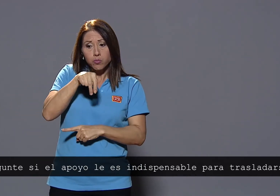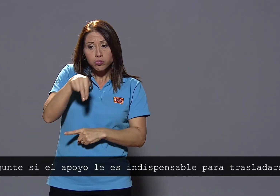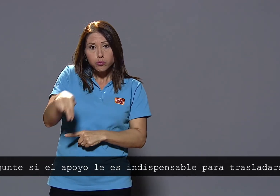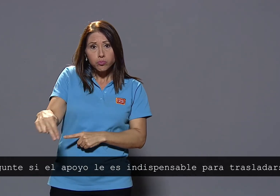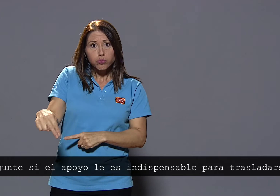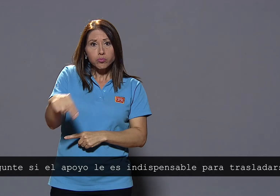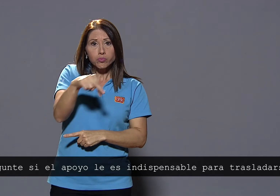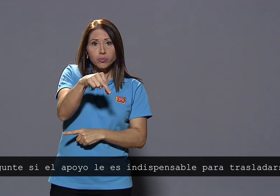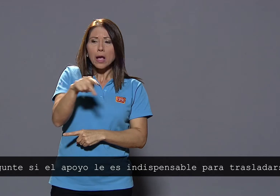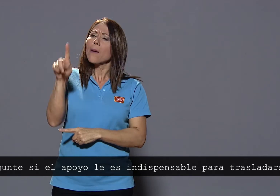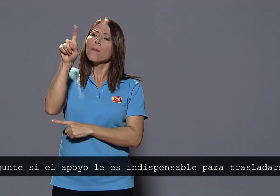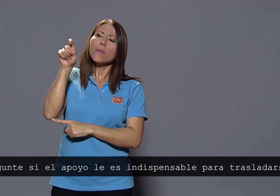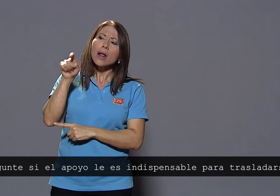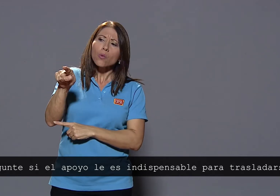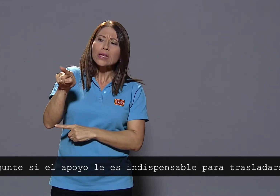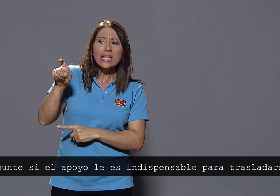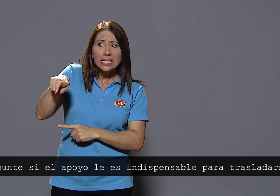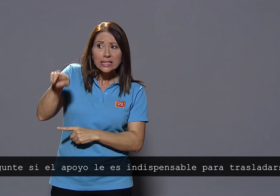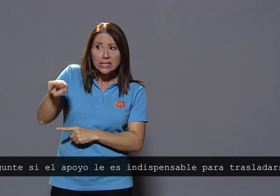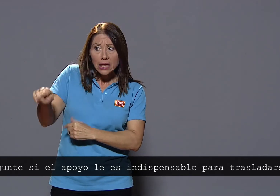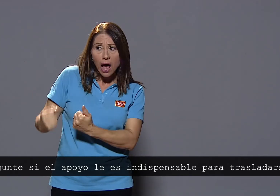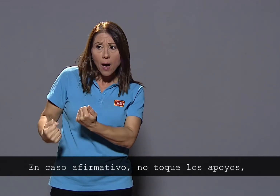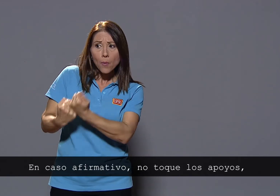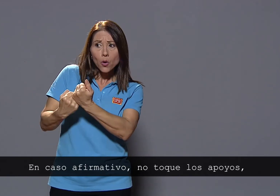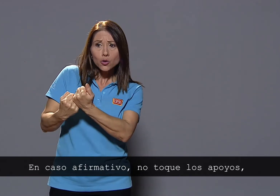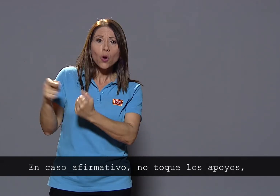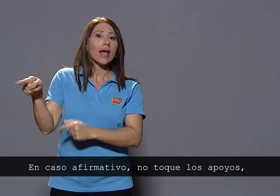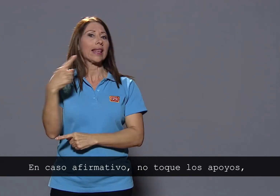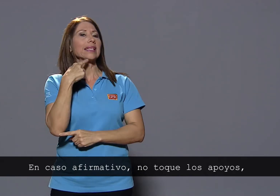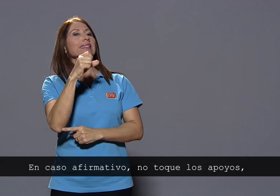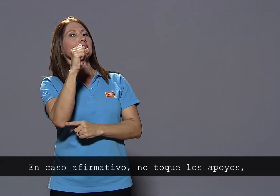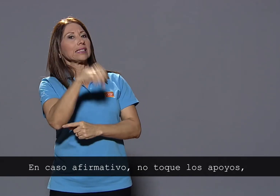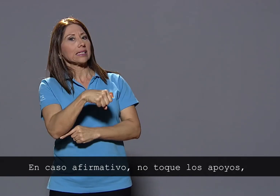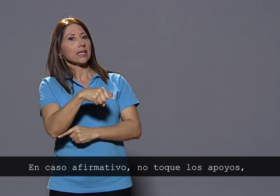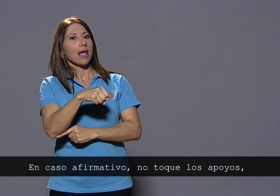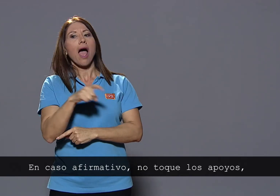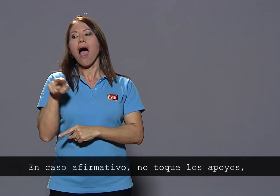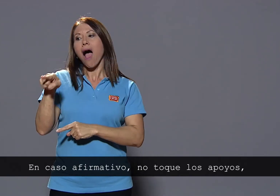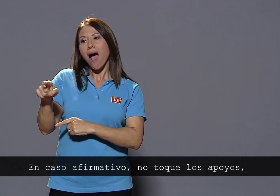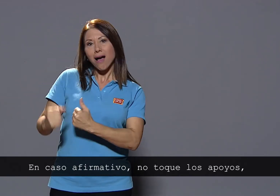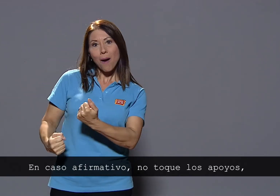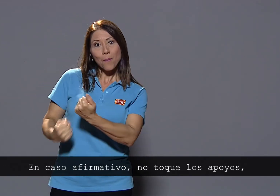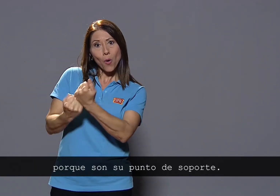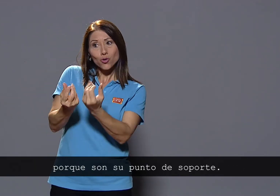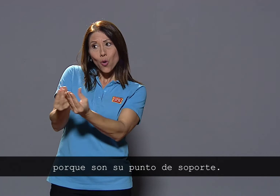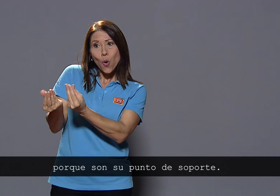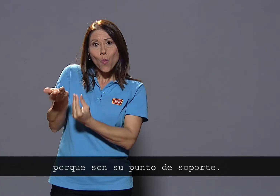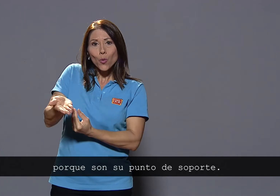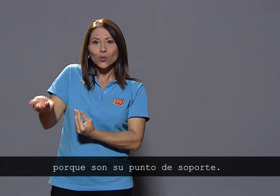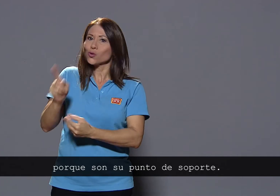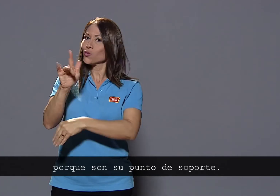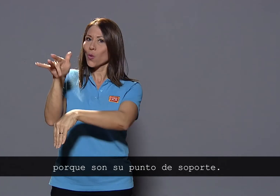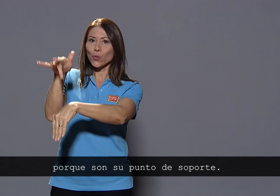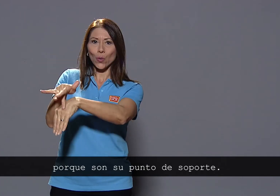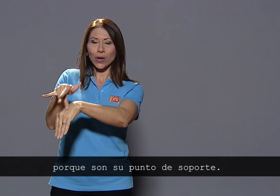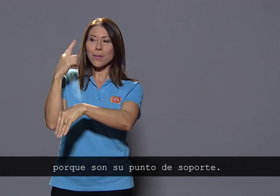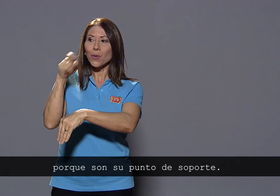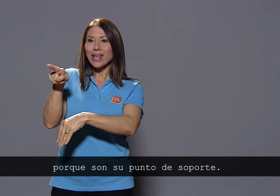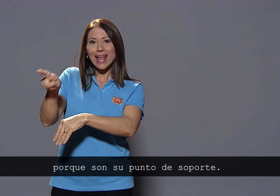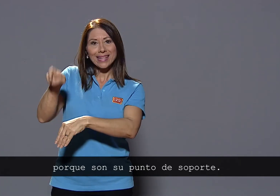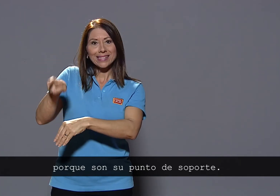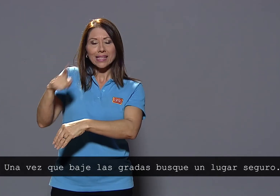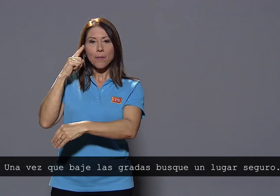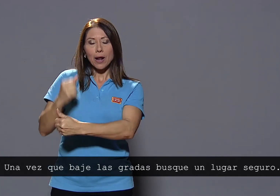si el apoyo le es indispensable para trasladarse. En caso afirmativo, no toque los apoyos porque son su punto de